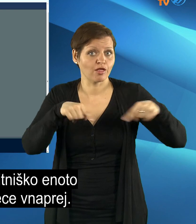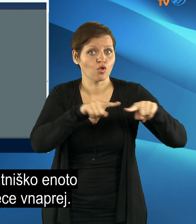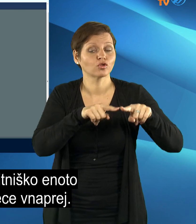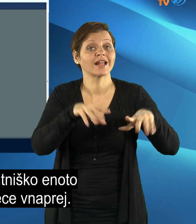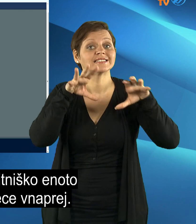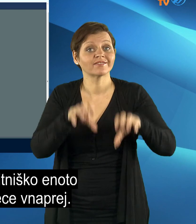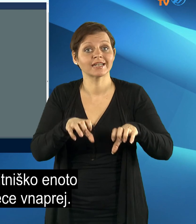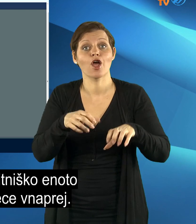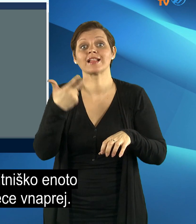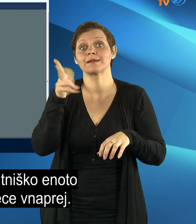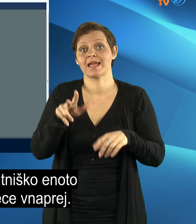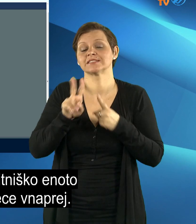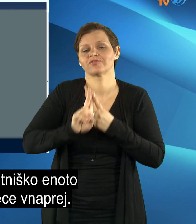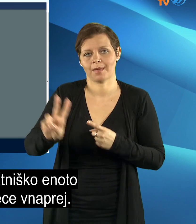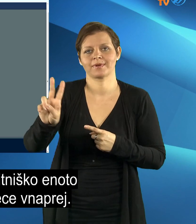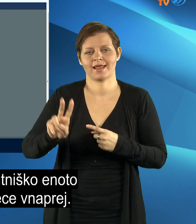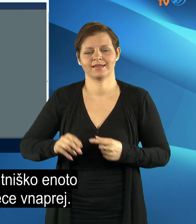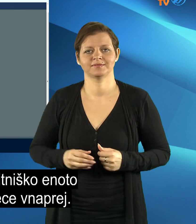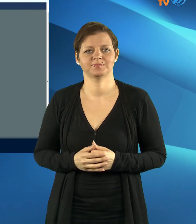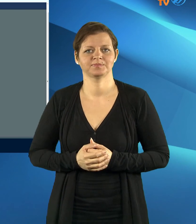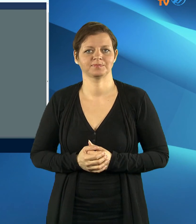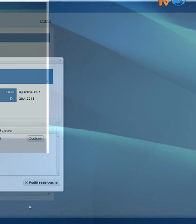počitniško enoto rezervirajo 3 mesece vnaprej.